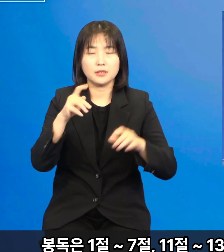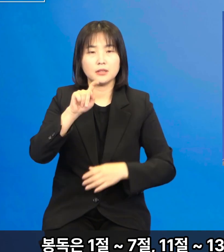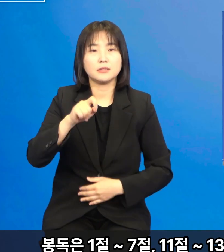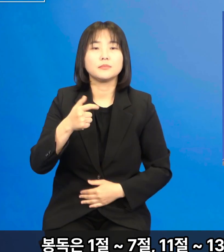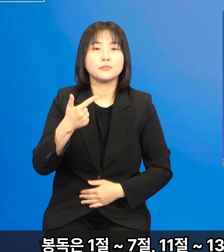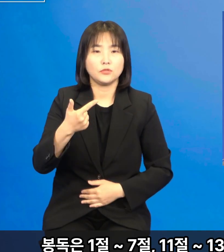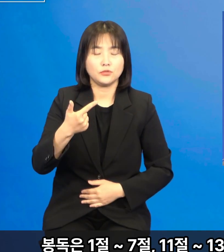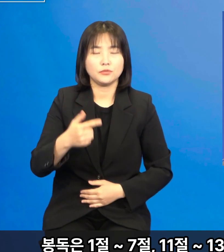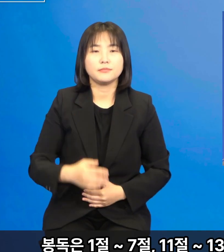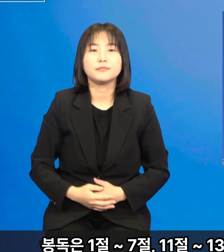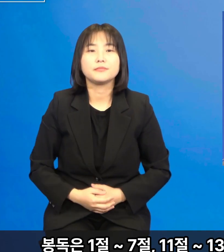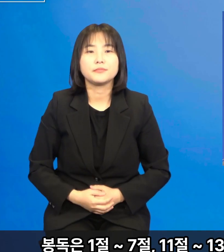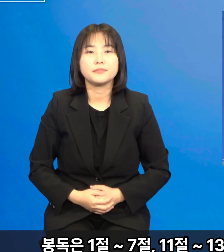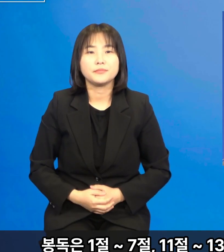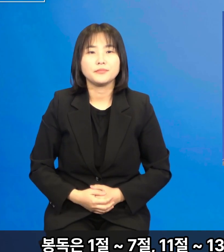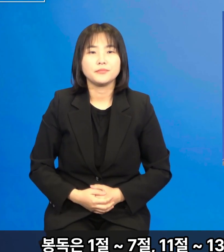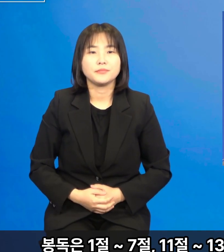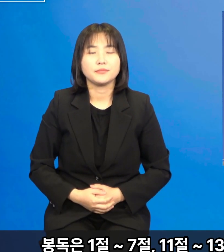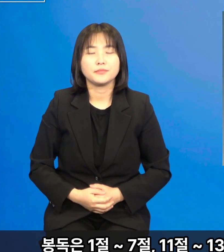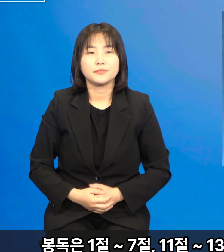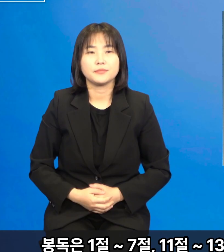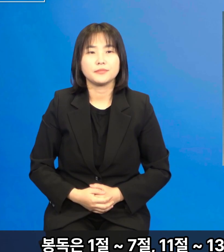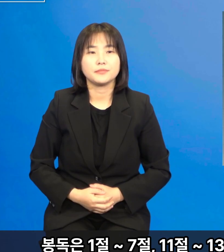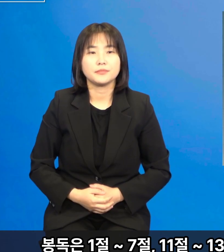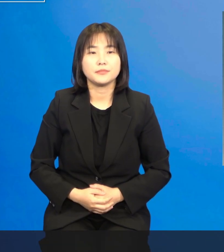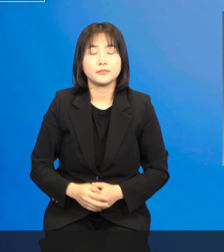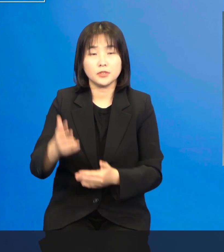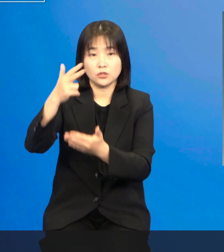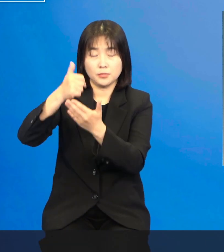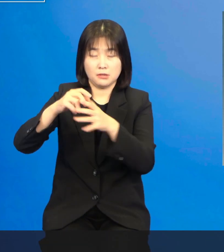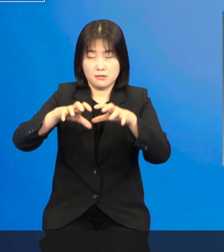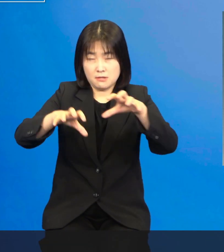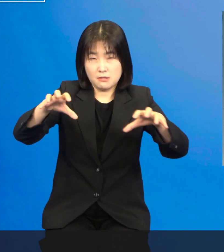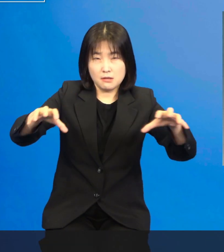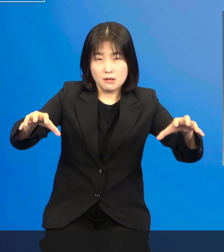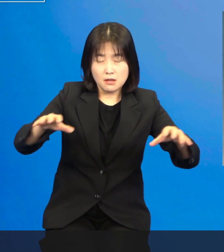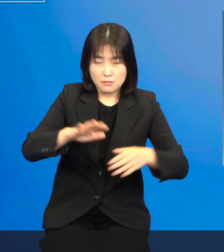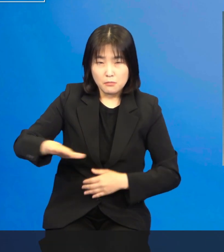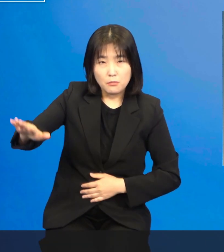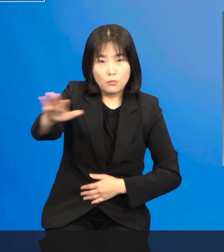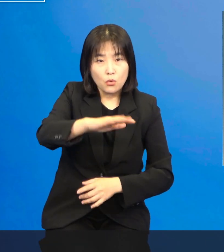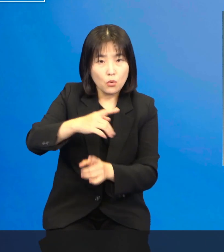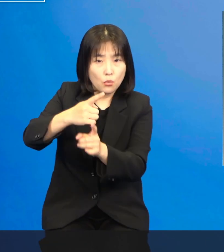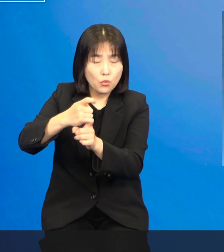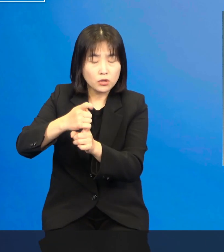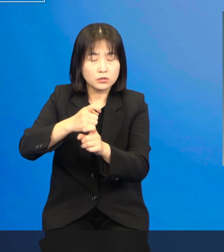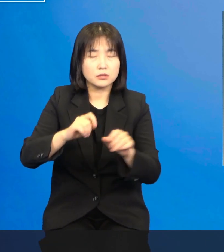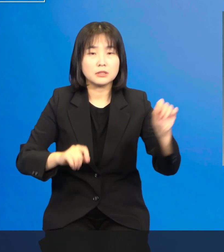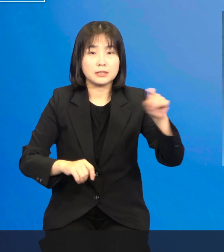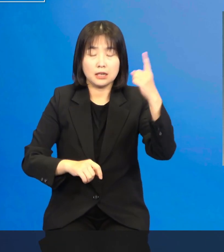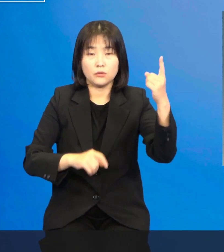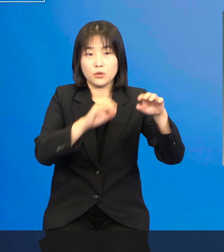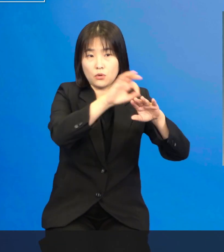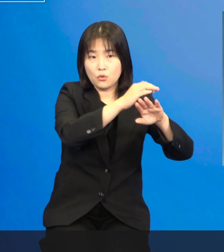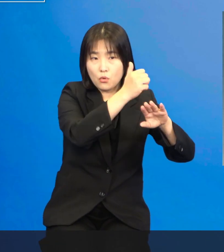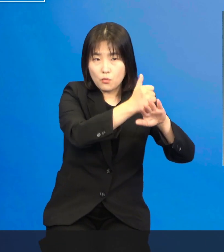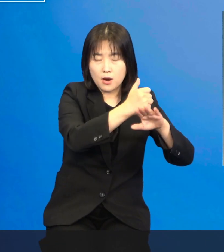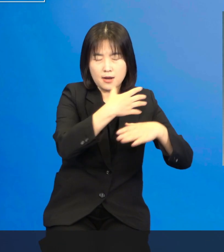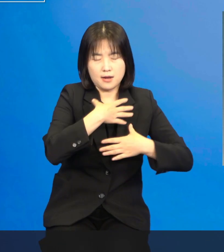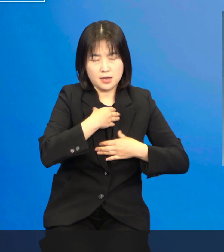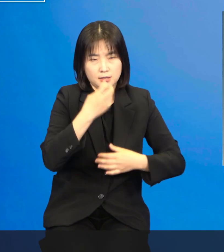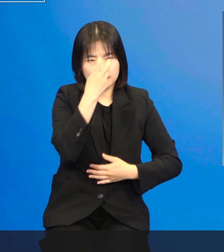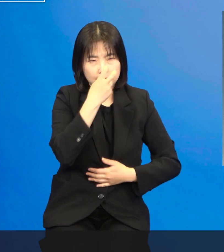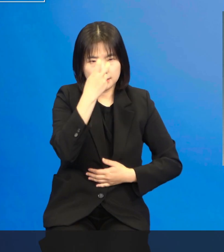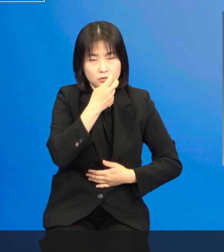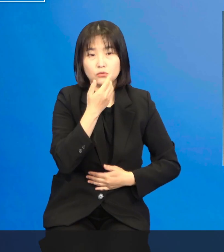13절, 16절만 하도록 하겠습니다. 주님께서 사방에 있는 모든 원수에게서 다윗